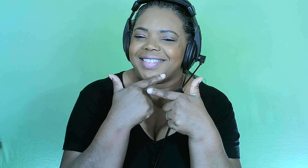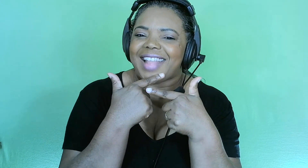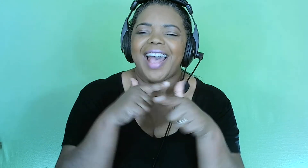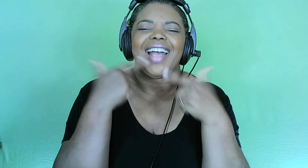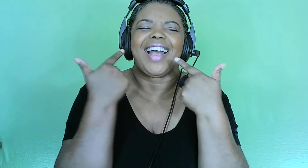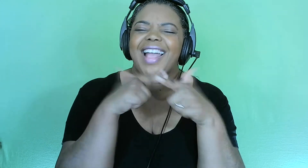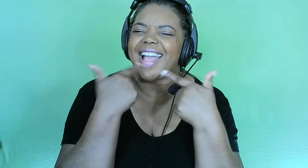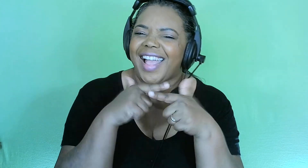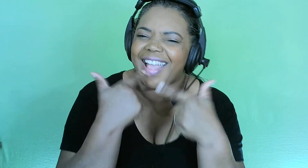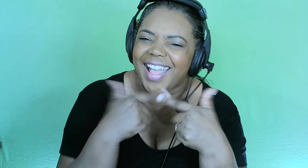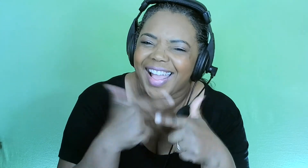Tá?